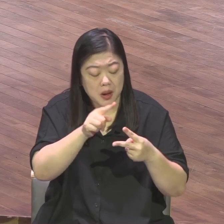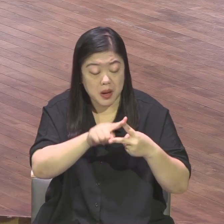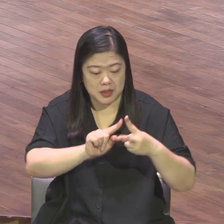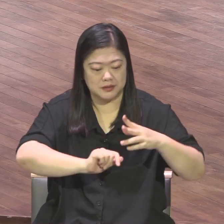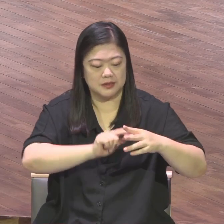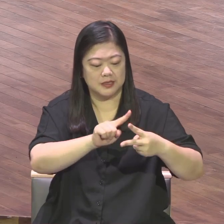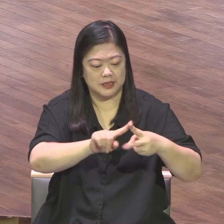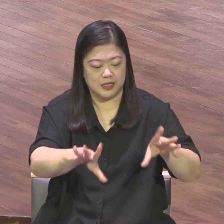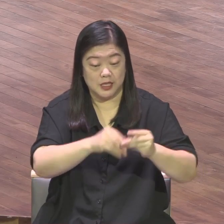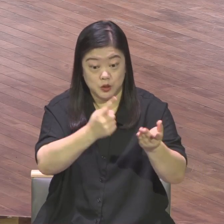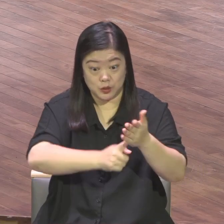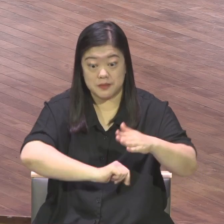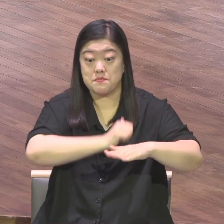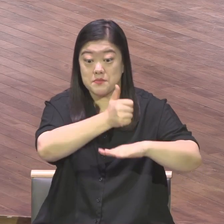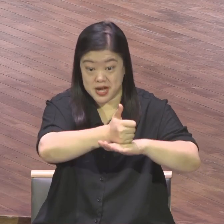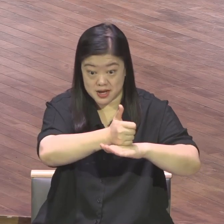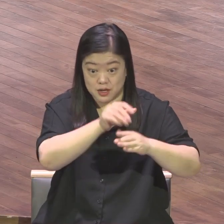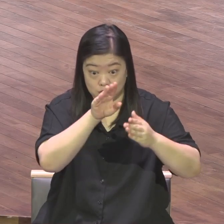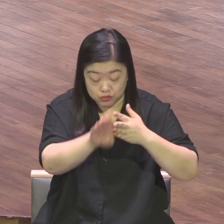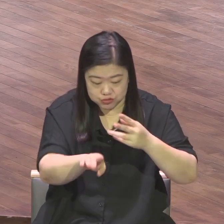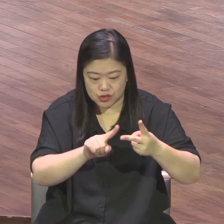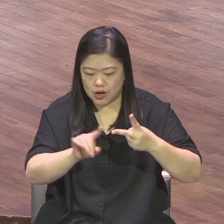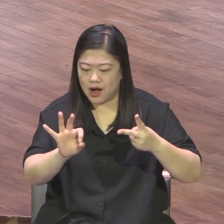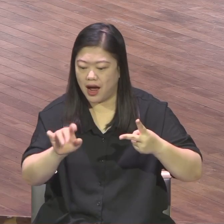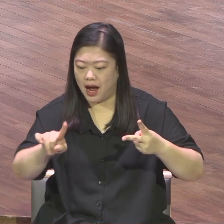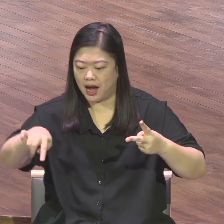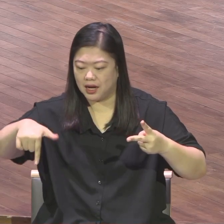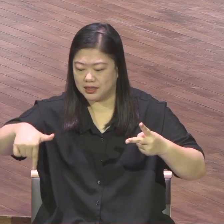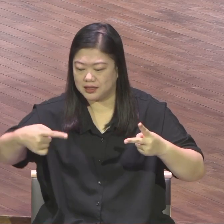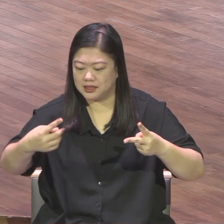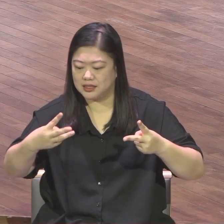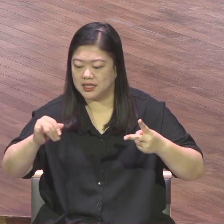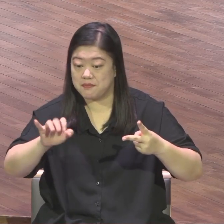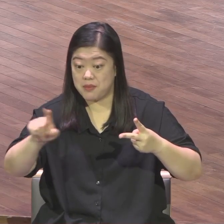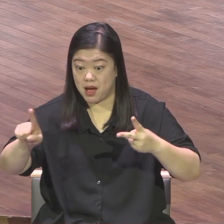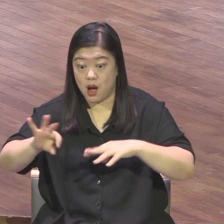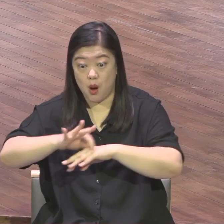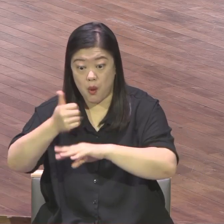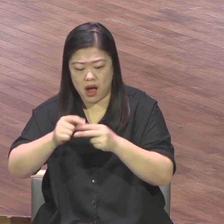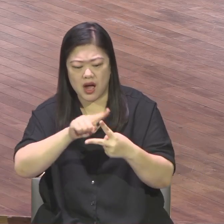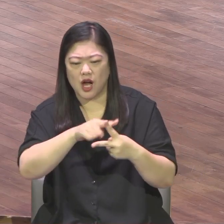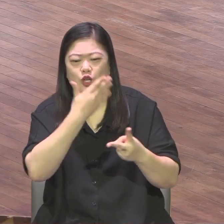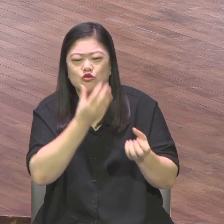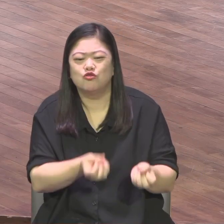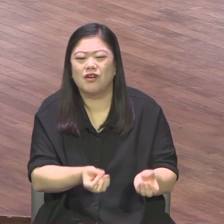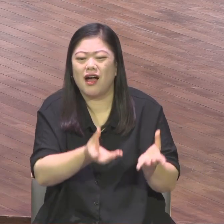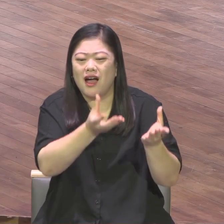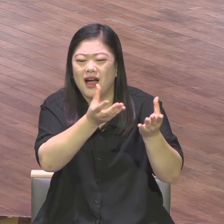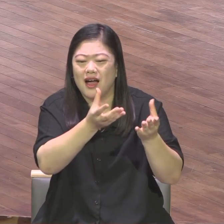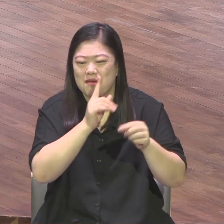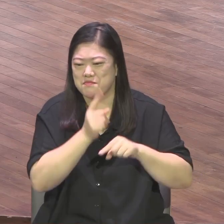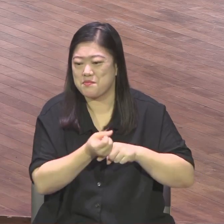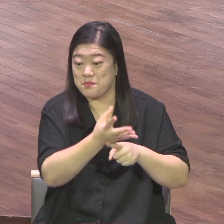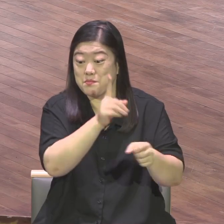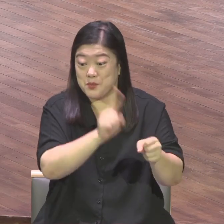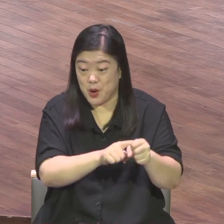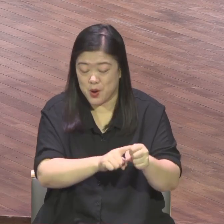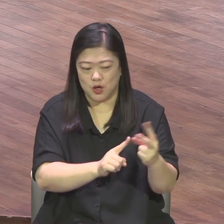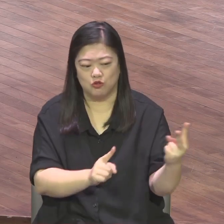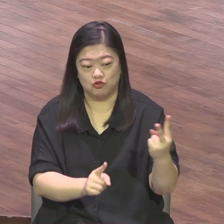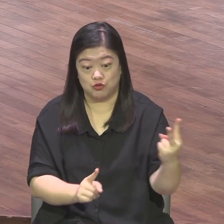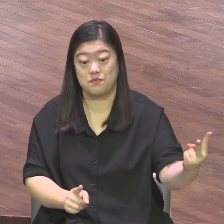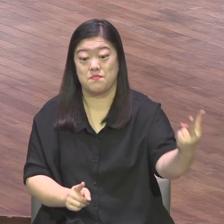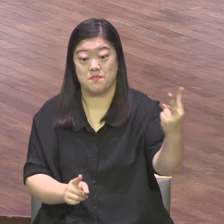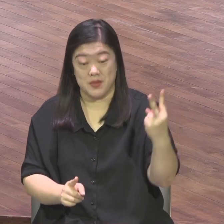아그리빠 왕이 이 새 총독 부임을 축하하기 위해서 가이사라를 방문한 거예요. 방문했는데 이때 축하 인사를